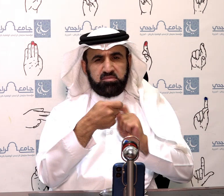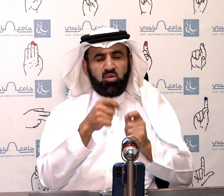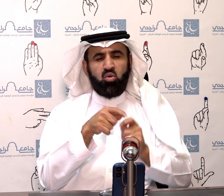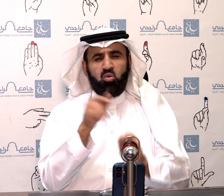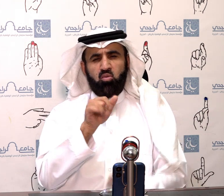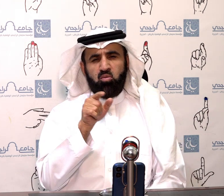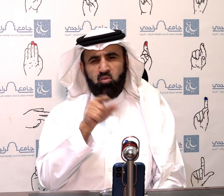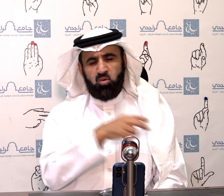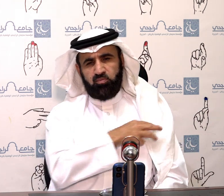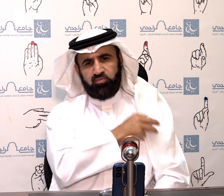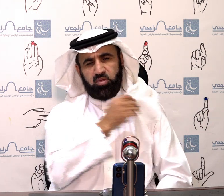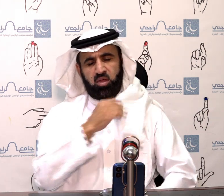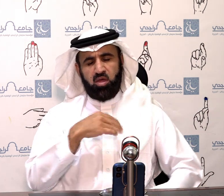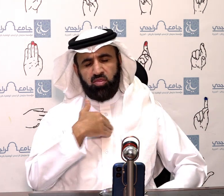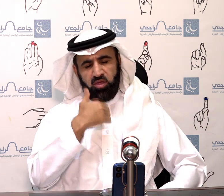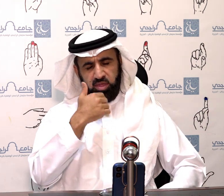بهذه التقوى،